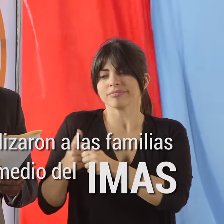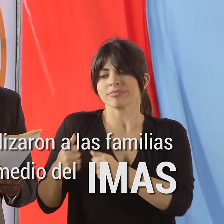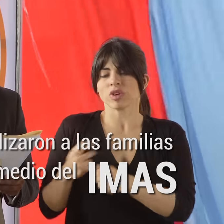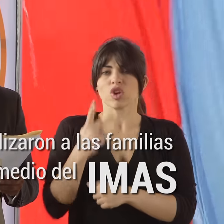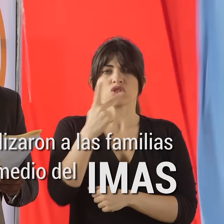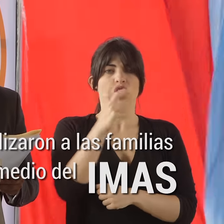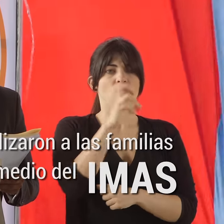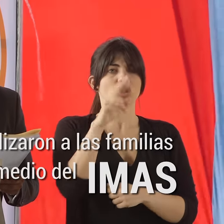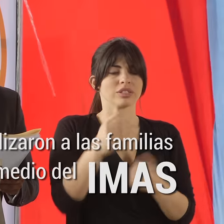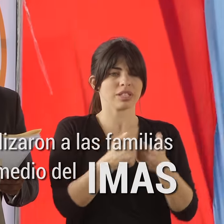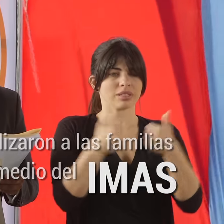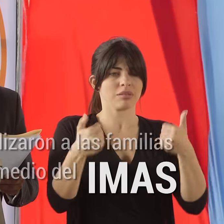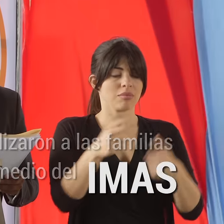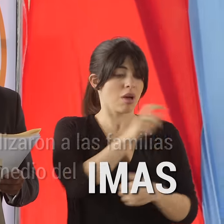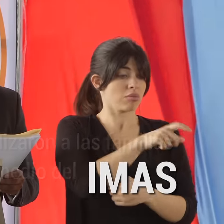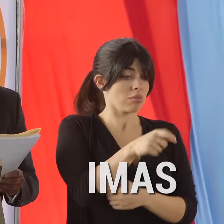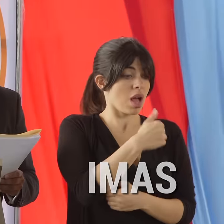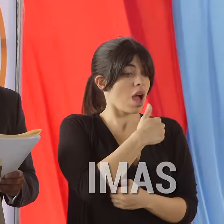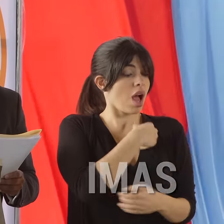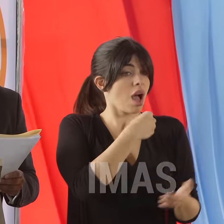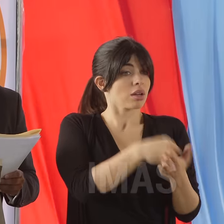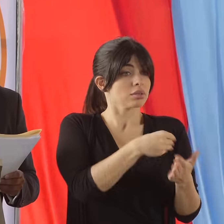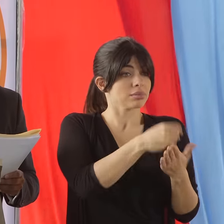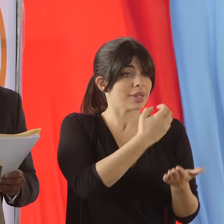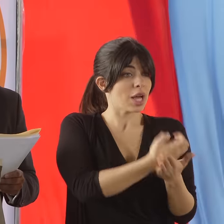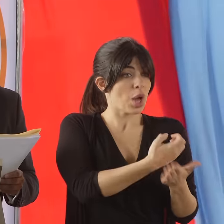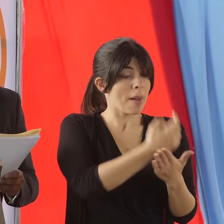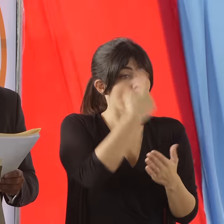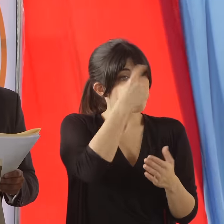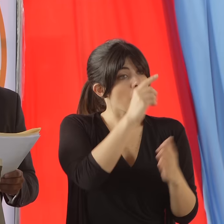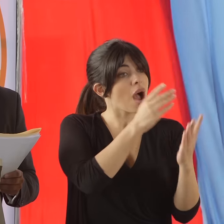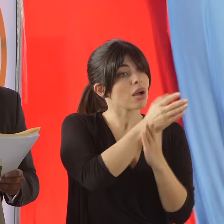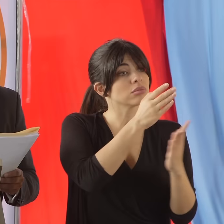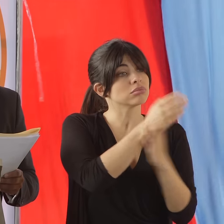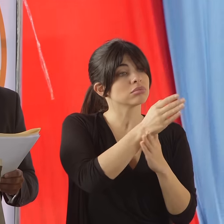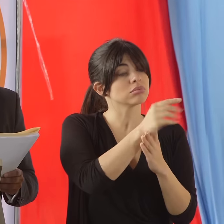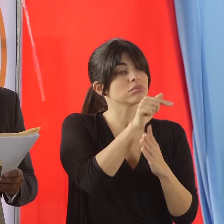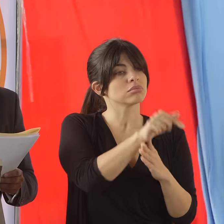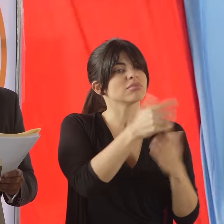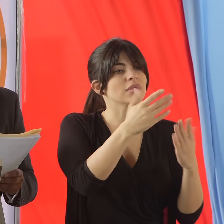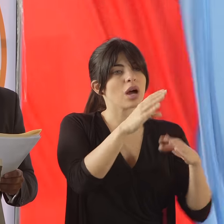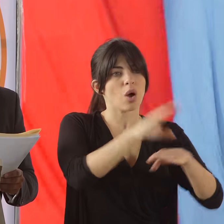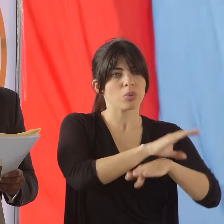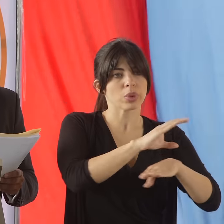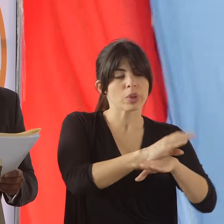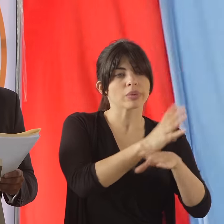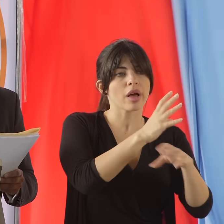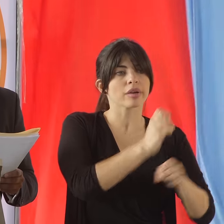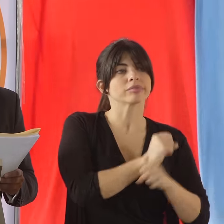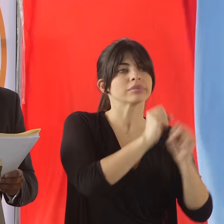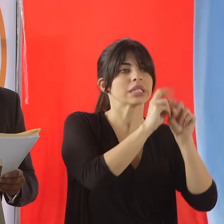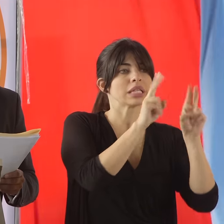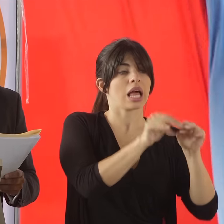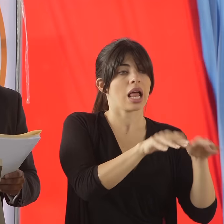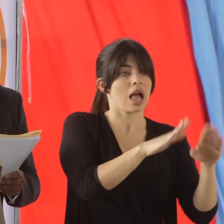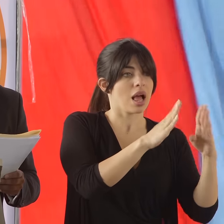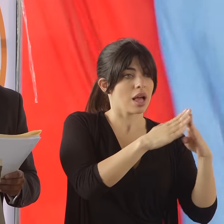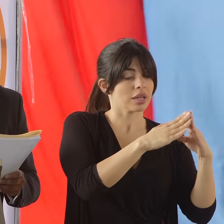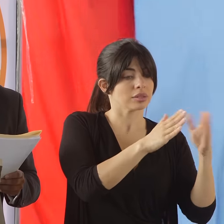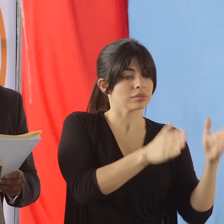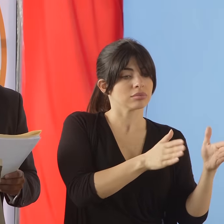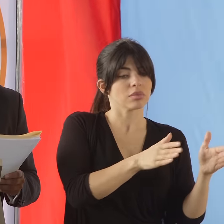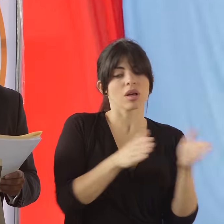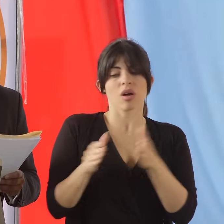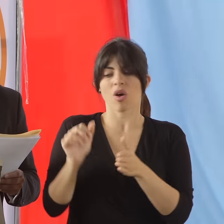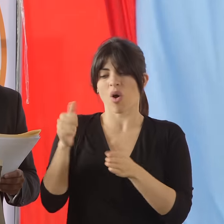Ricas, la de los que poseen los recursos económicos para tener acceso a una computadora, internet en sus hogares, y la